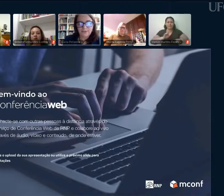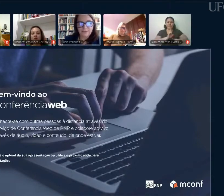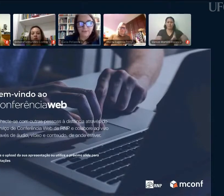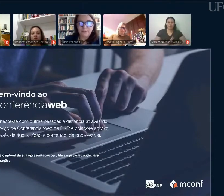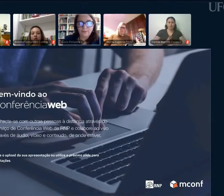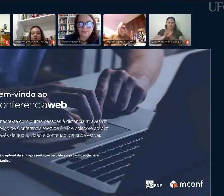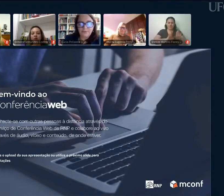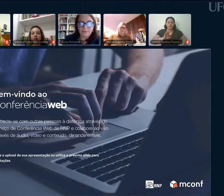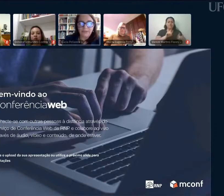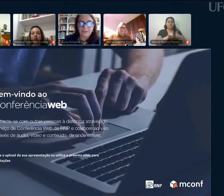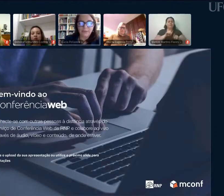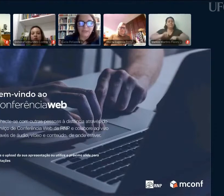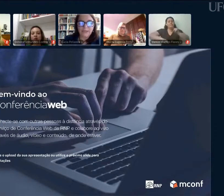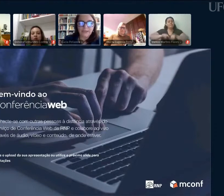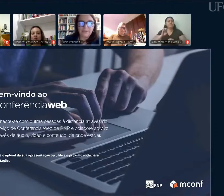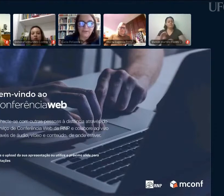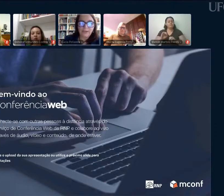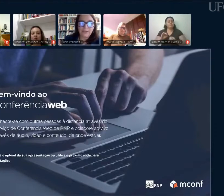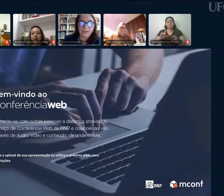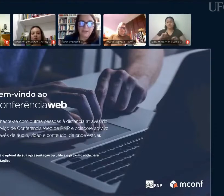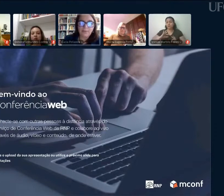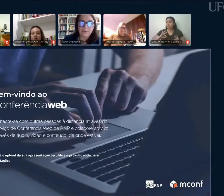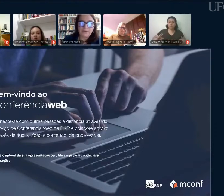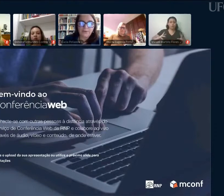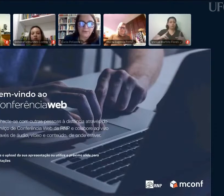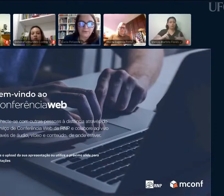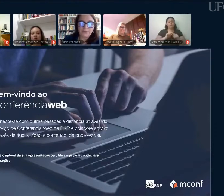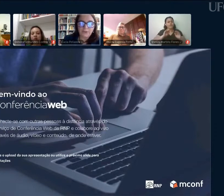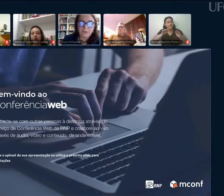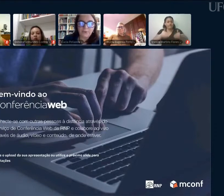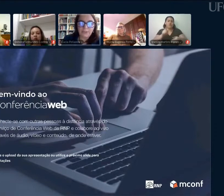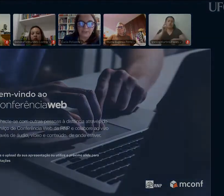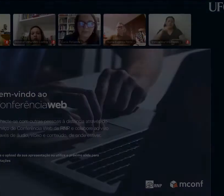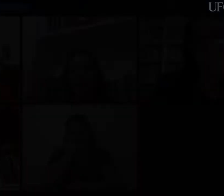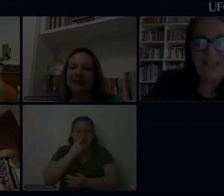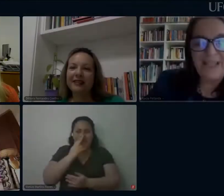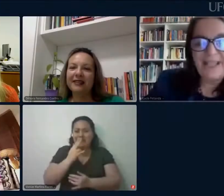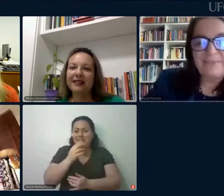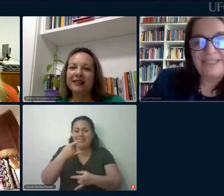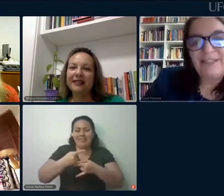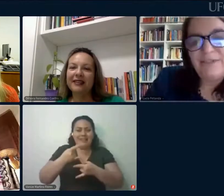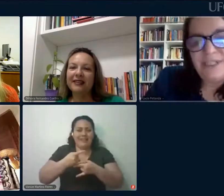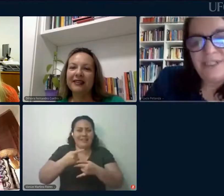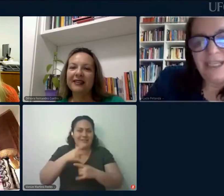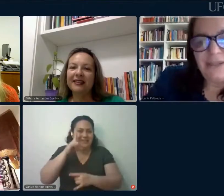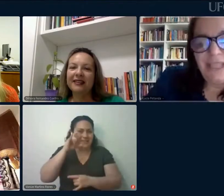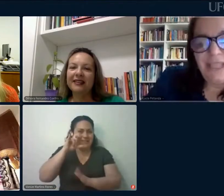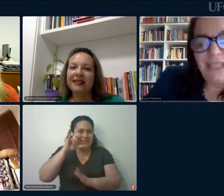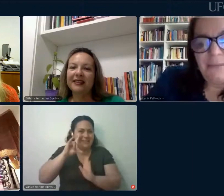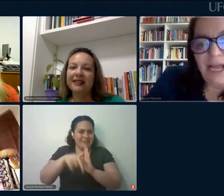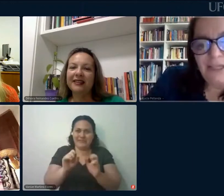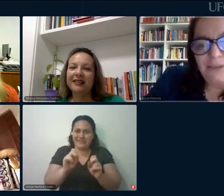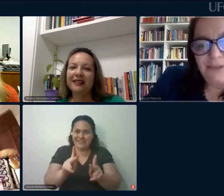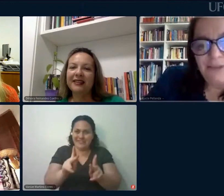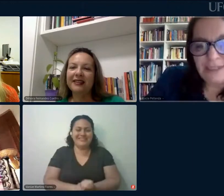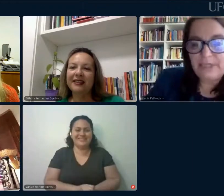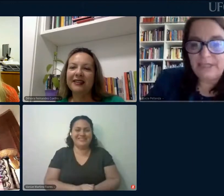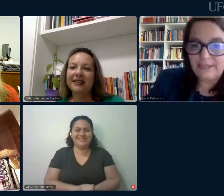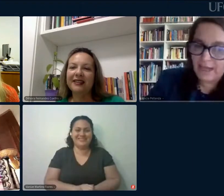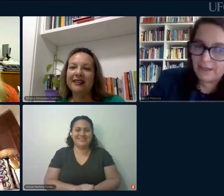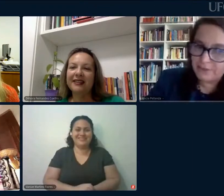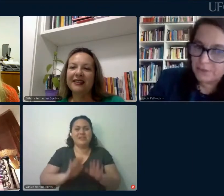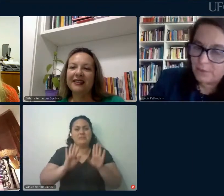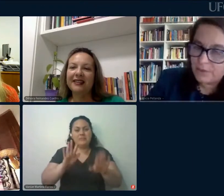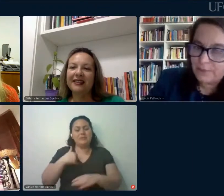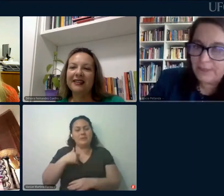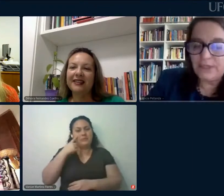Então, todo mundo estava voltado para isso. Era muito difícil que a gente conseguisse. Mas então, eu estava dizendo que em maio as coisas estabilizaram, a